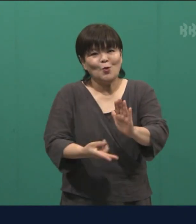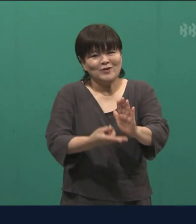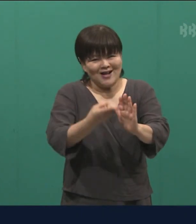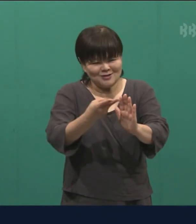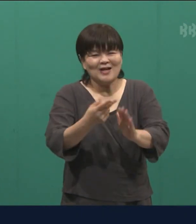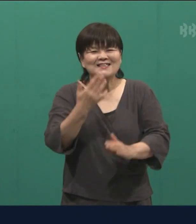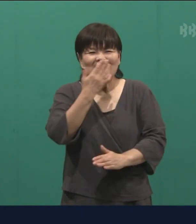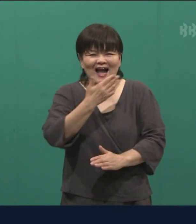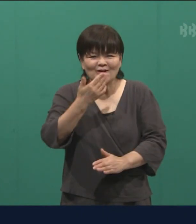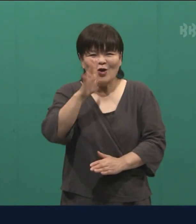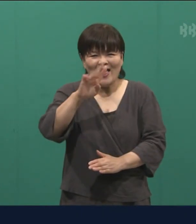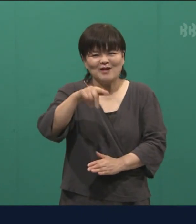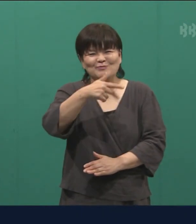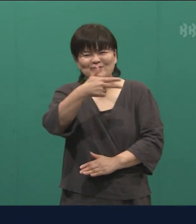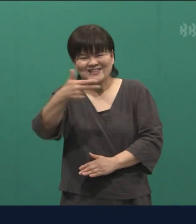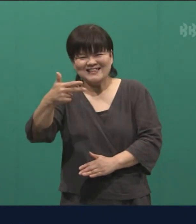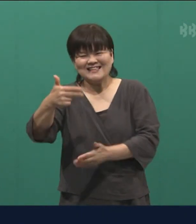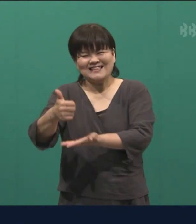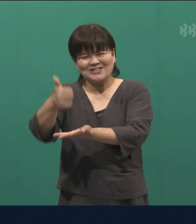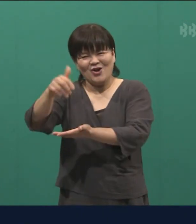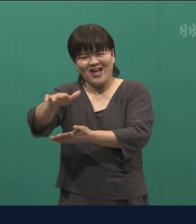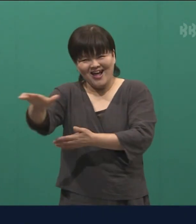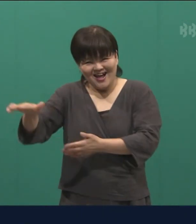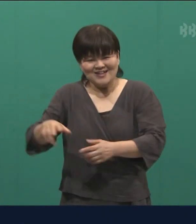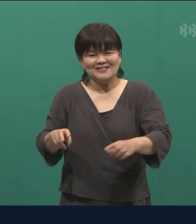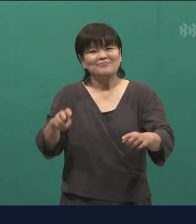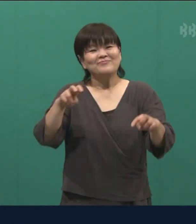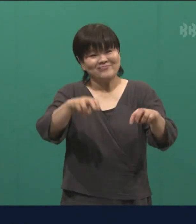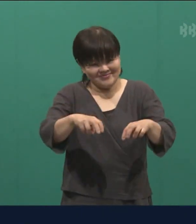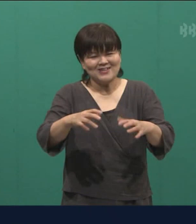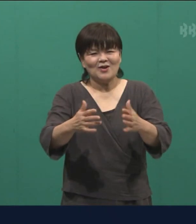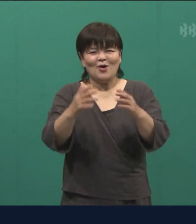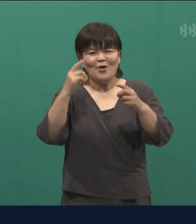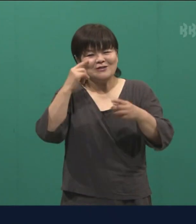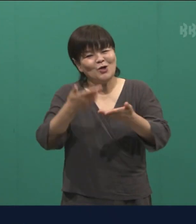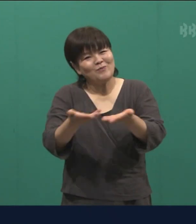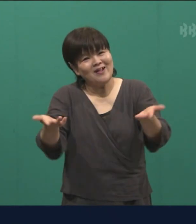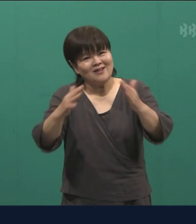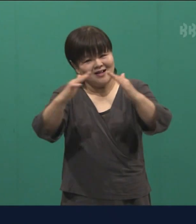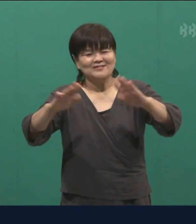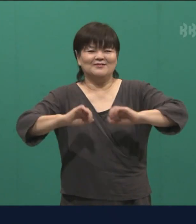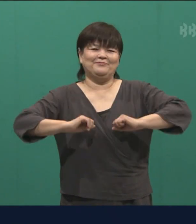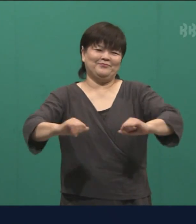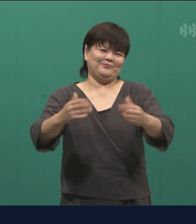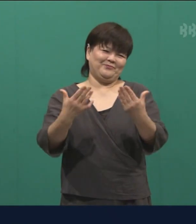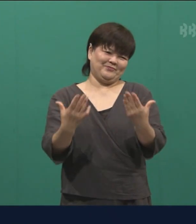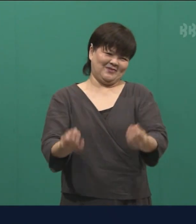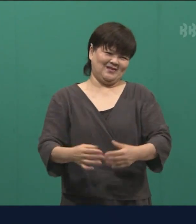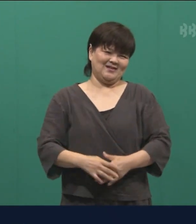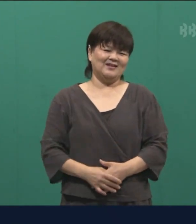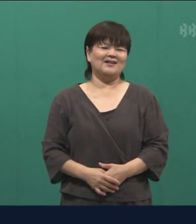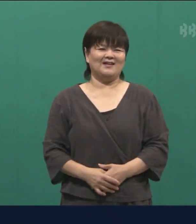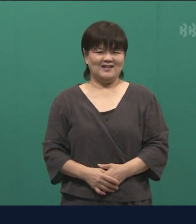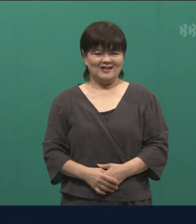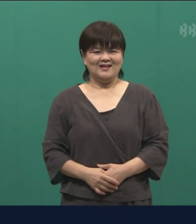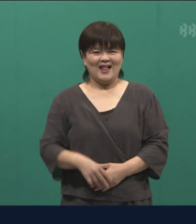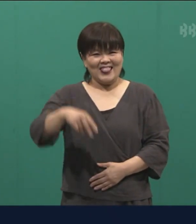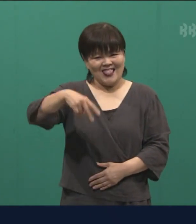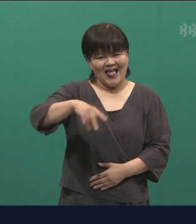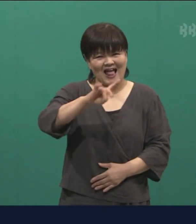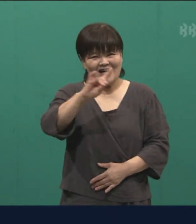大津市内のホテルでは佐藤健二市長らが出席してお披露目会が行われました。